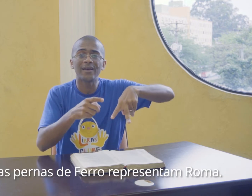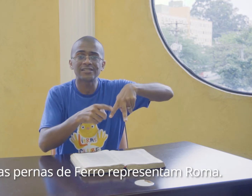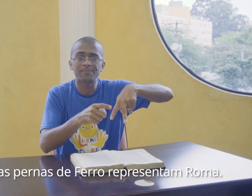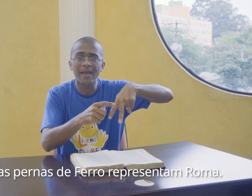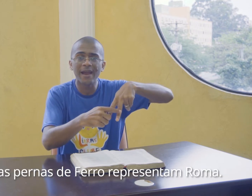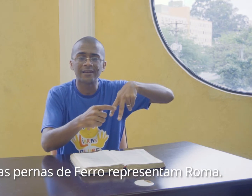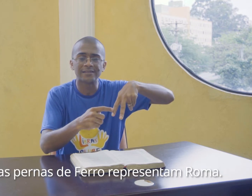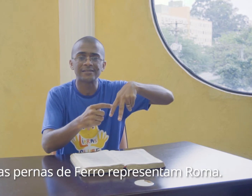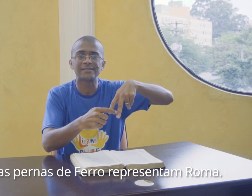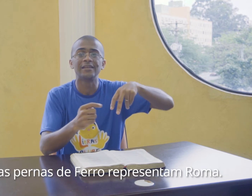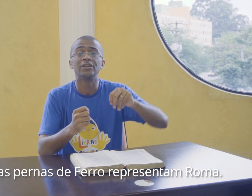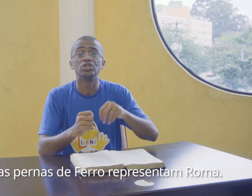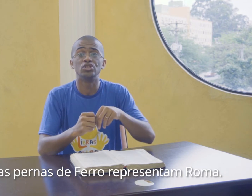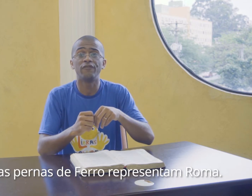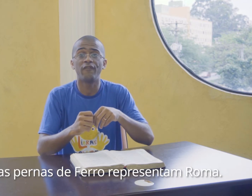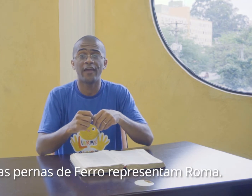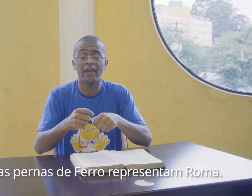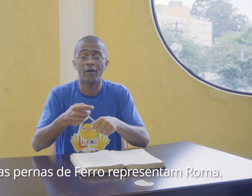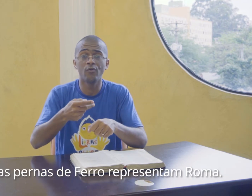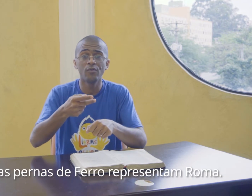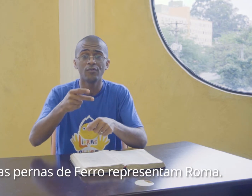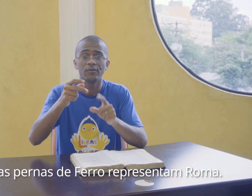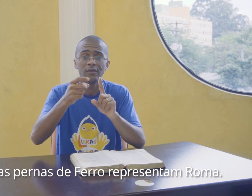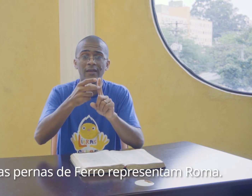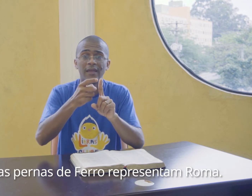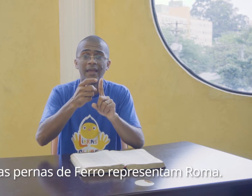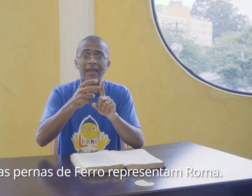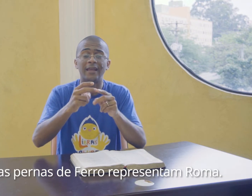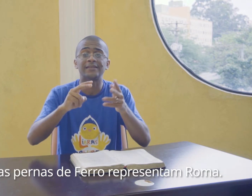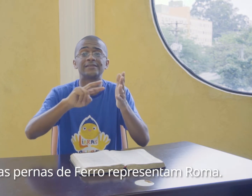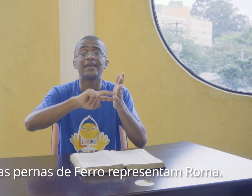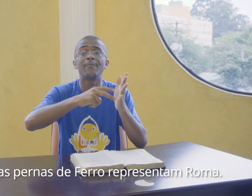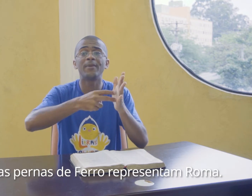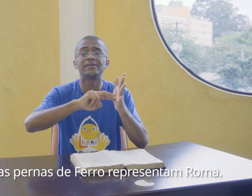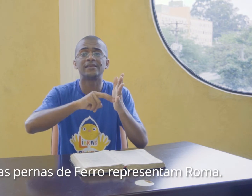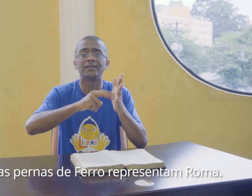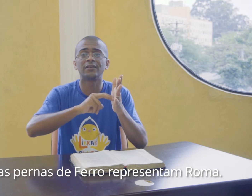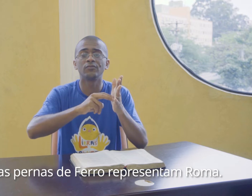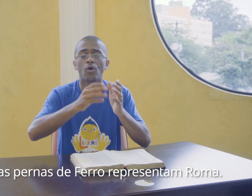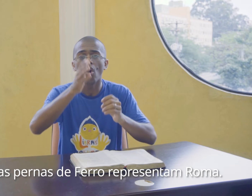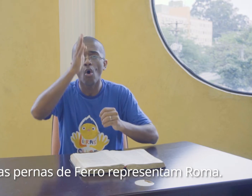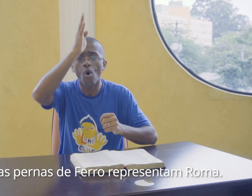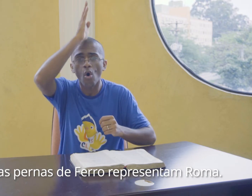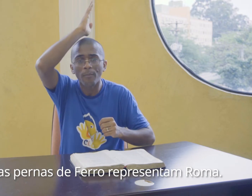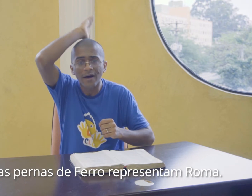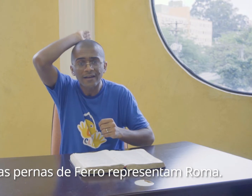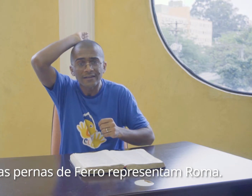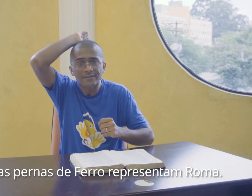as pernas de ferro, elas representam Roma.